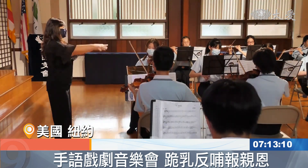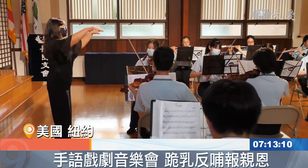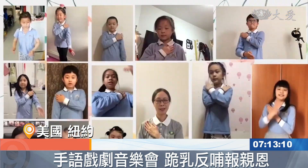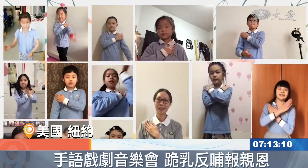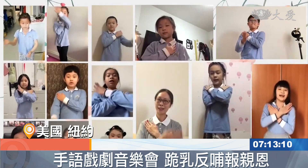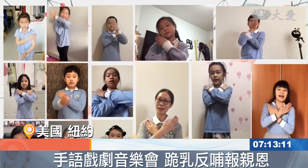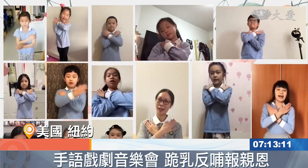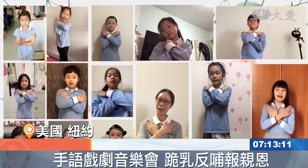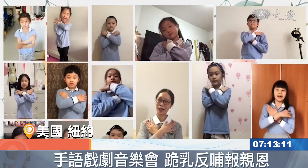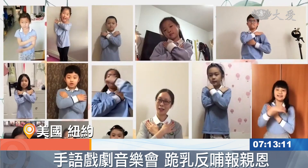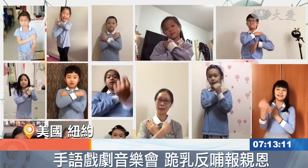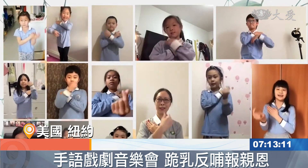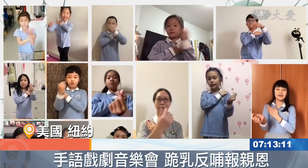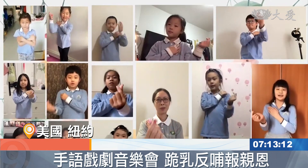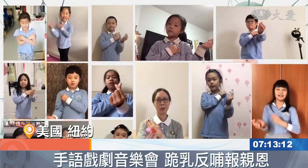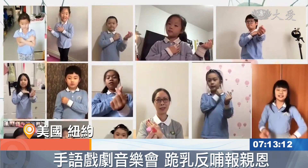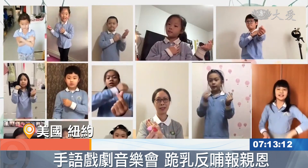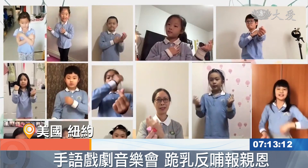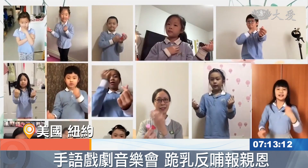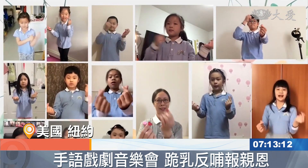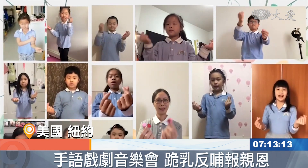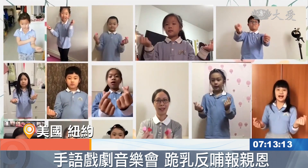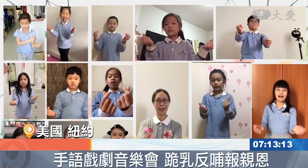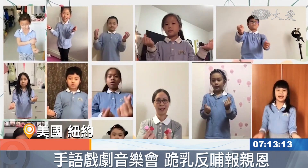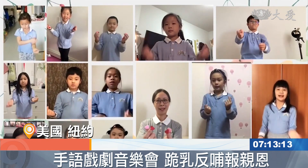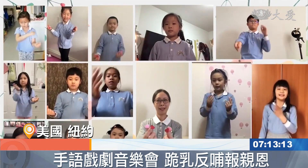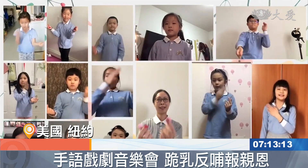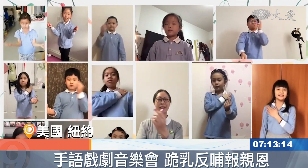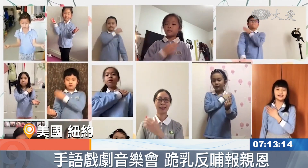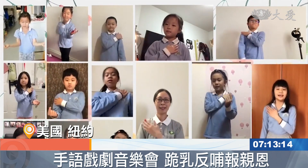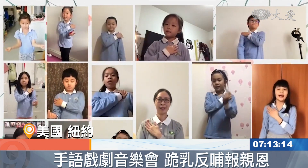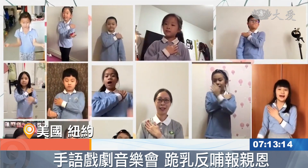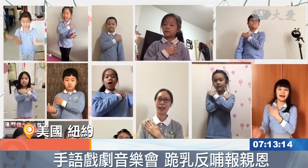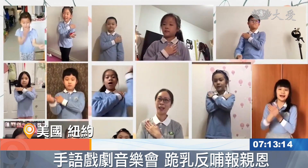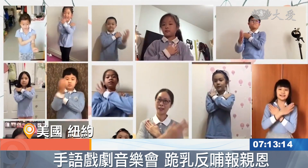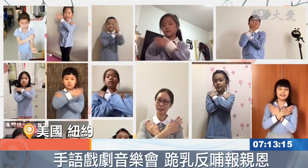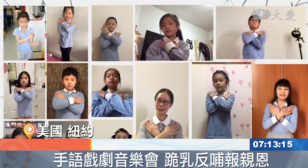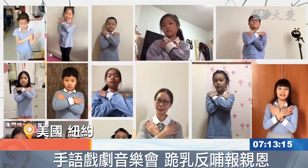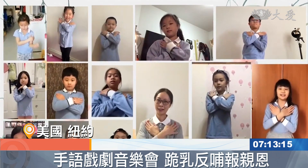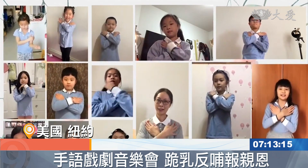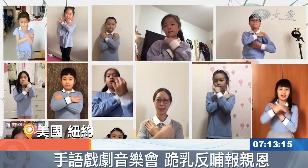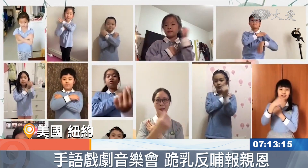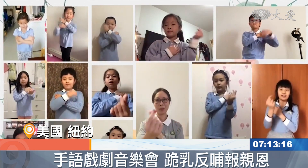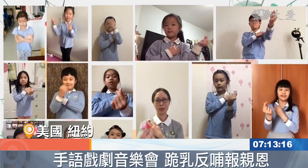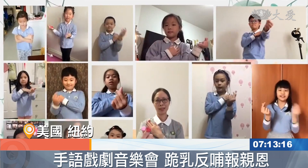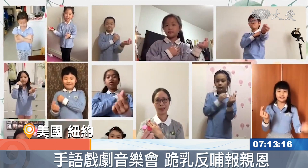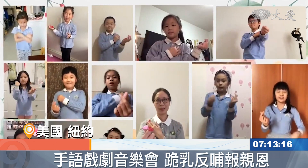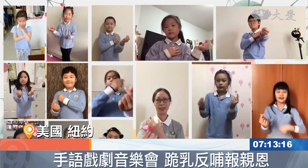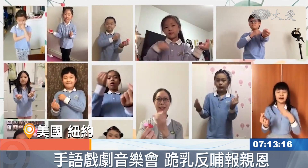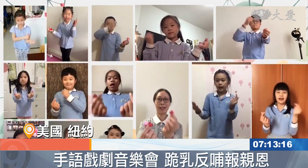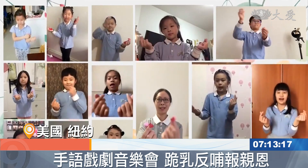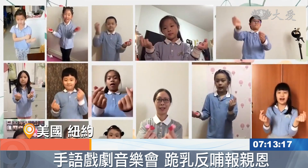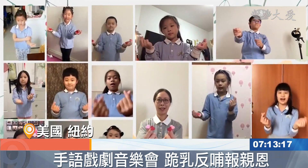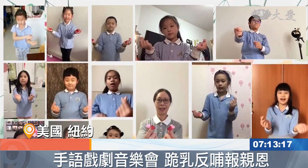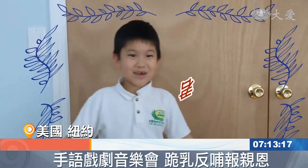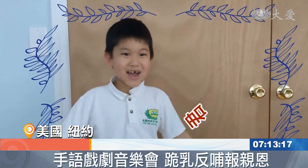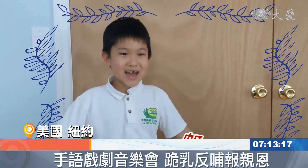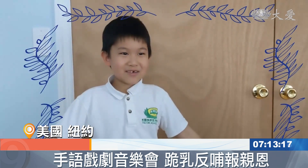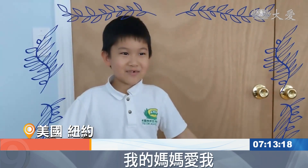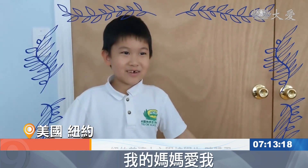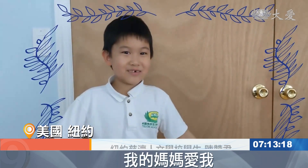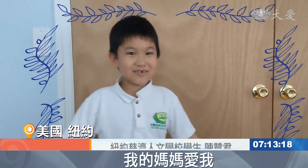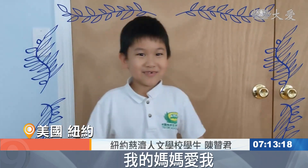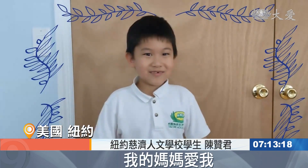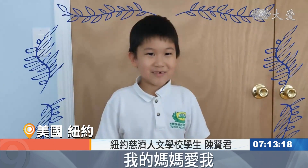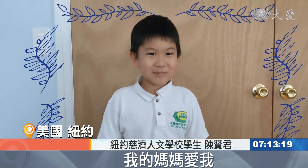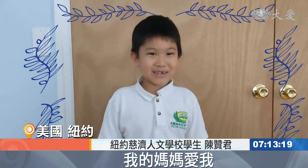布鲁克林人文班可爱手语表演。 自爱自重，人见人。 我的妈妈爱